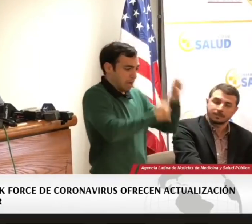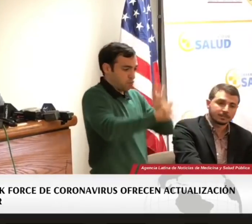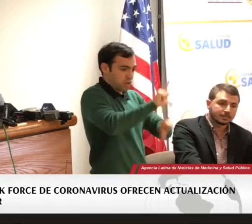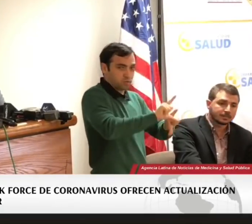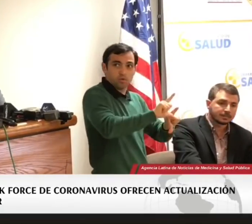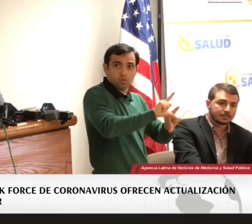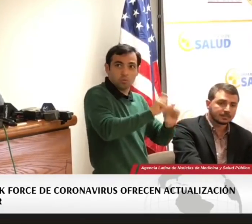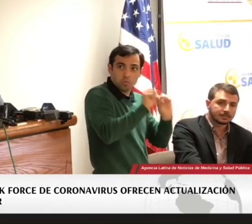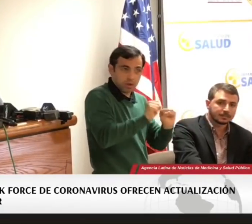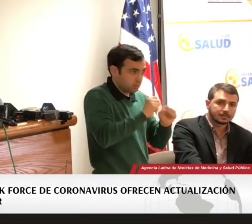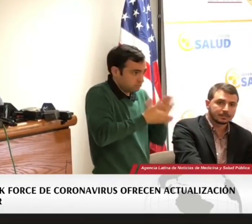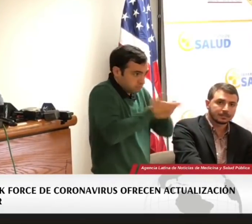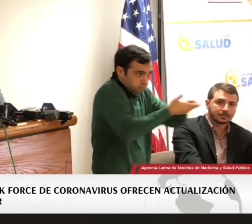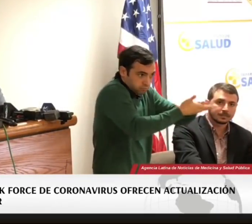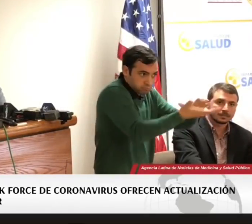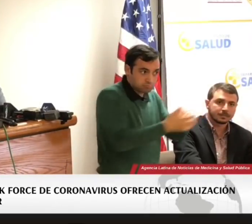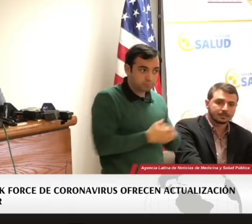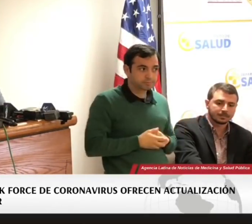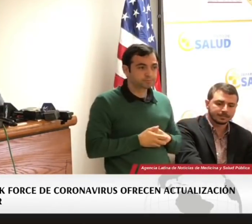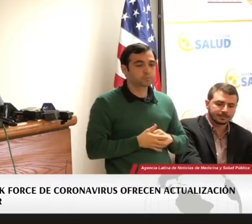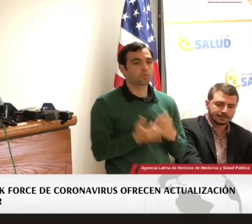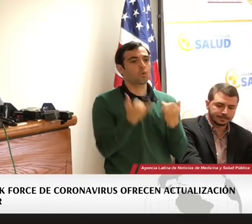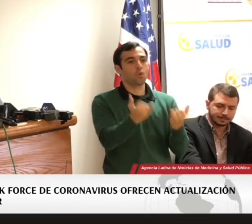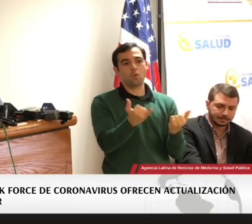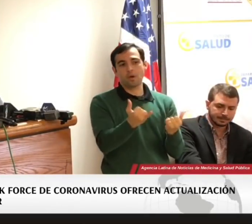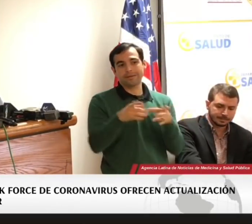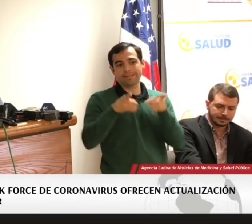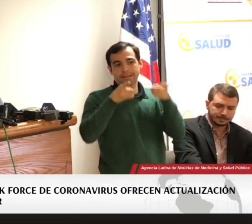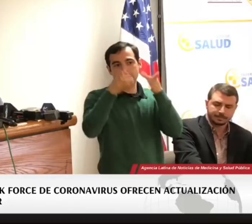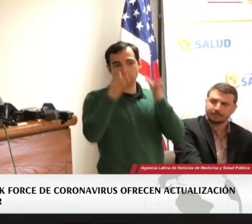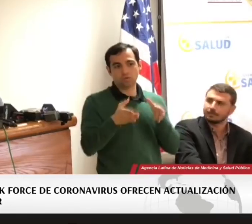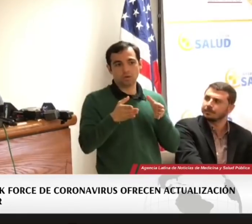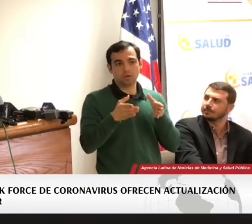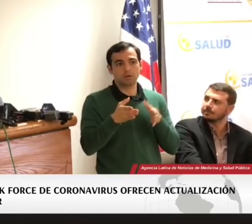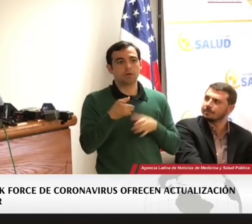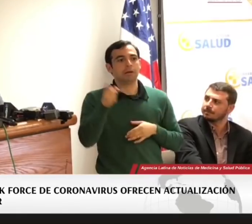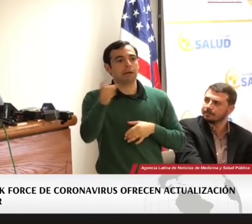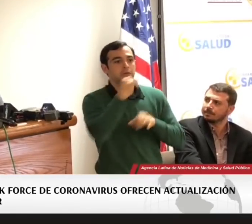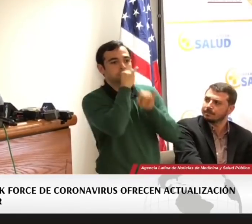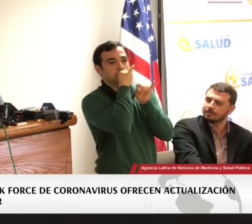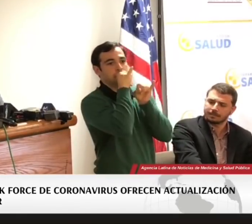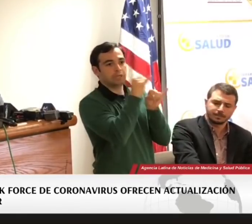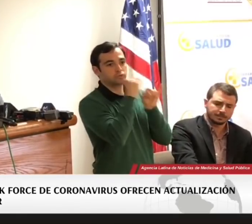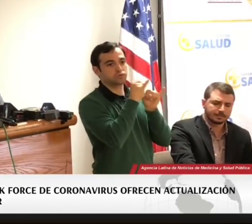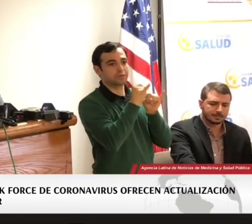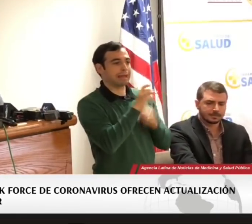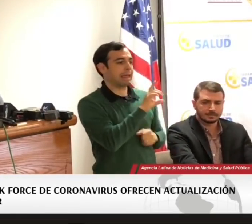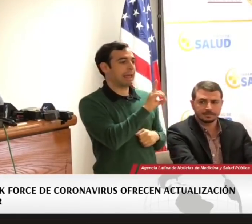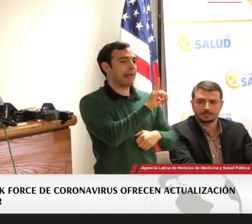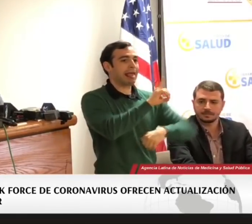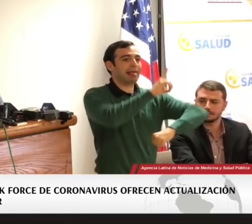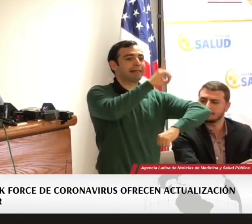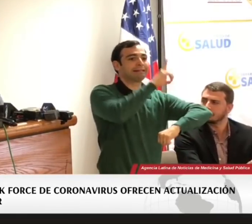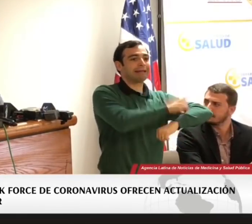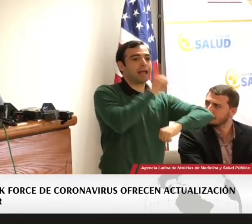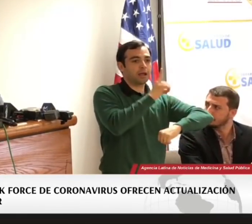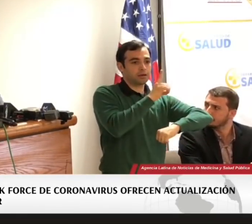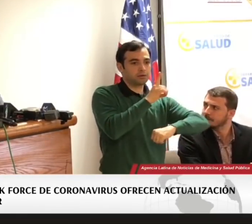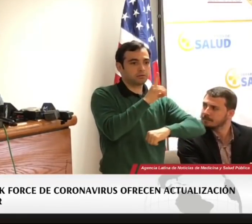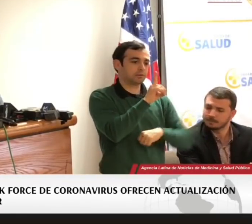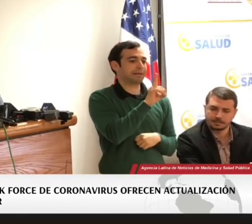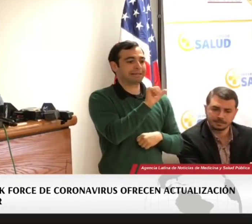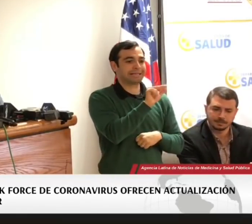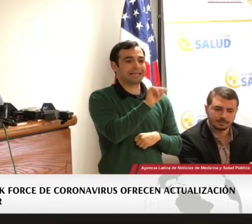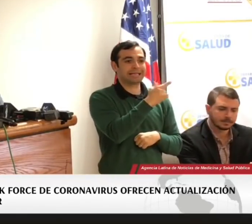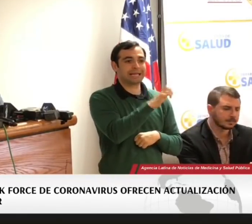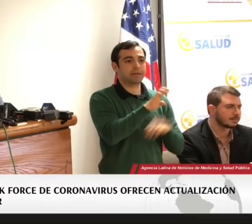procesar las pruebas? Hoy la directora del laboratorio del CDC le dio instrucciones al Dengue Branch de Puerto Rico que todos